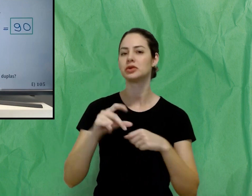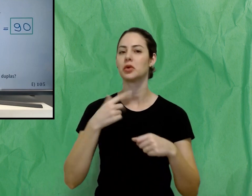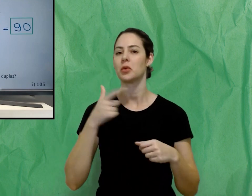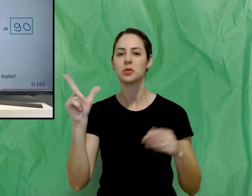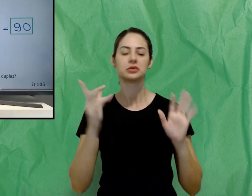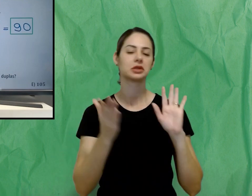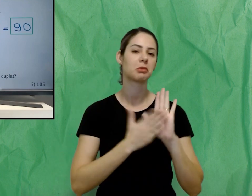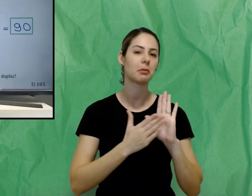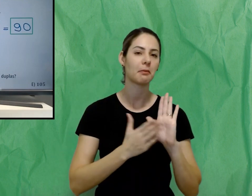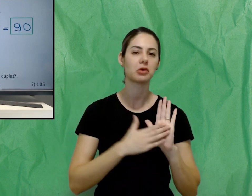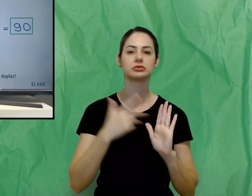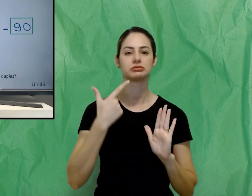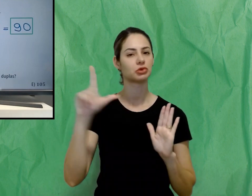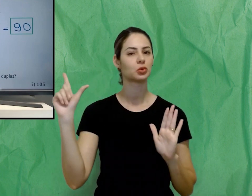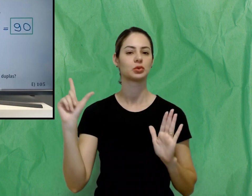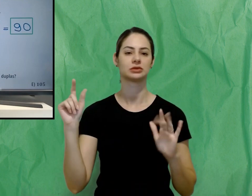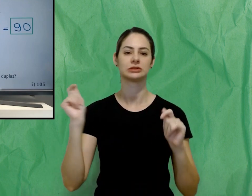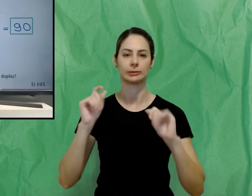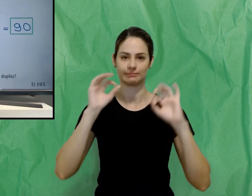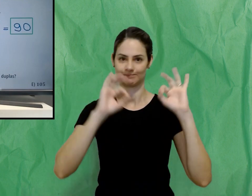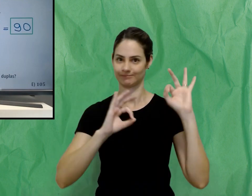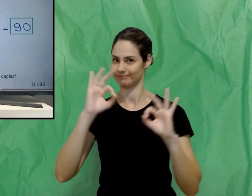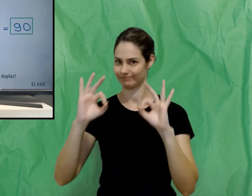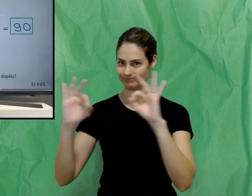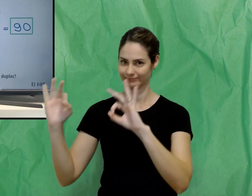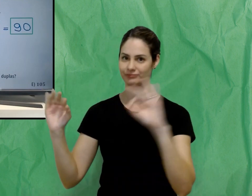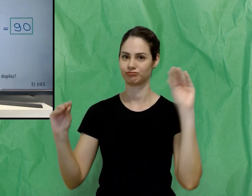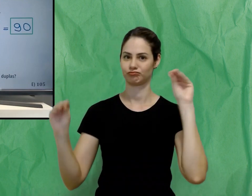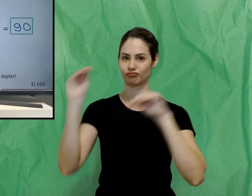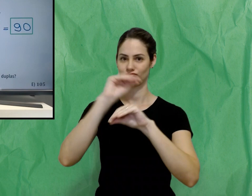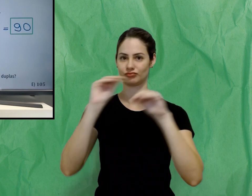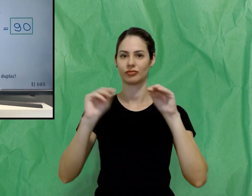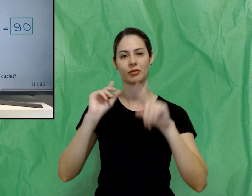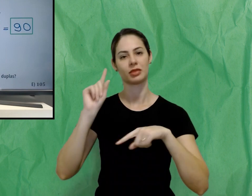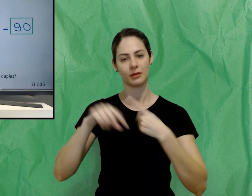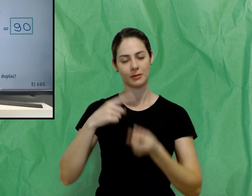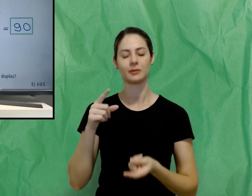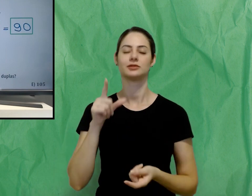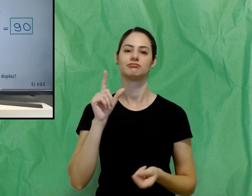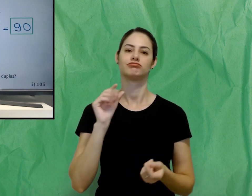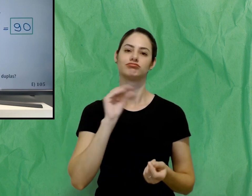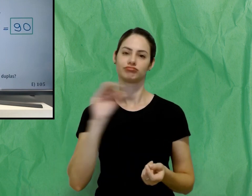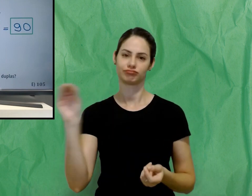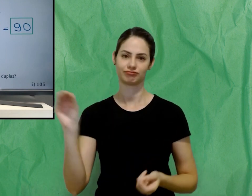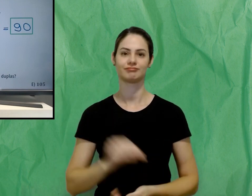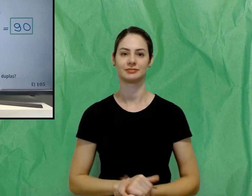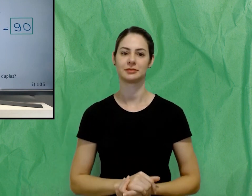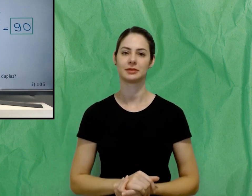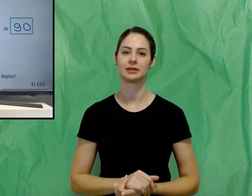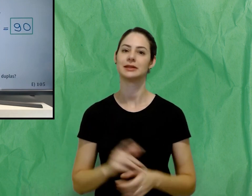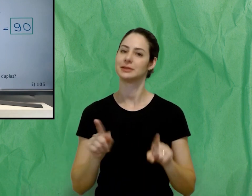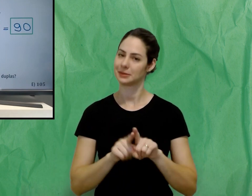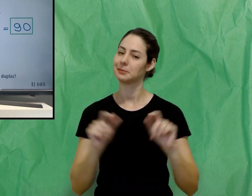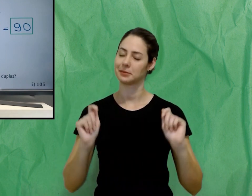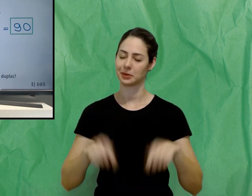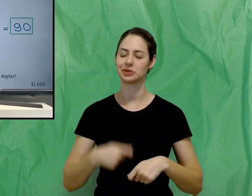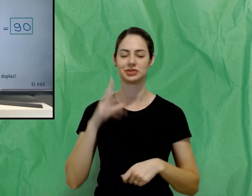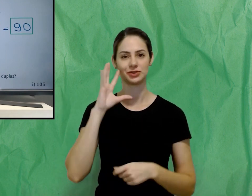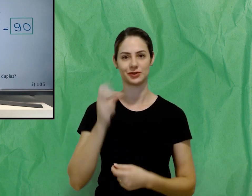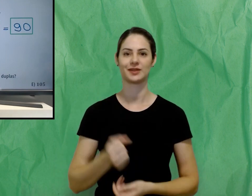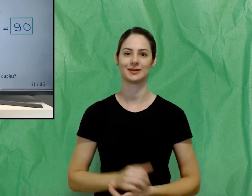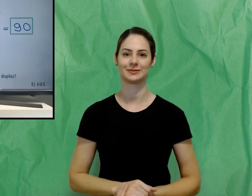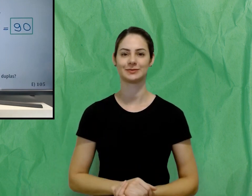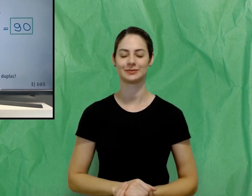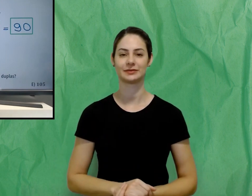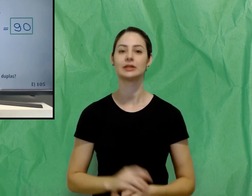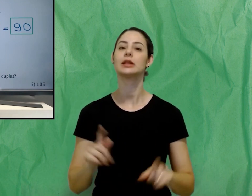solução, ordenando essas posições e depois fazendo as correções. Também podemos resolver dessa forma. Podemos